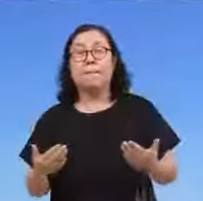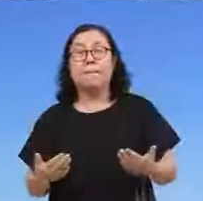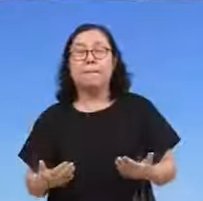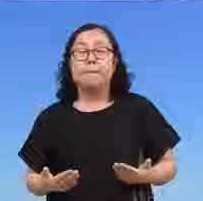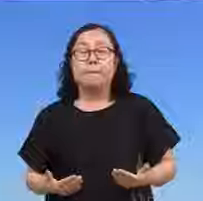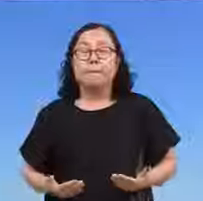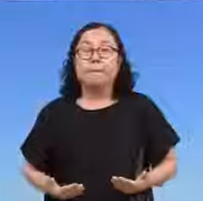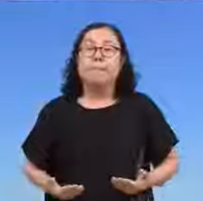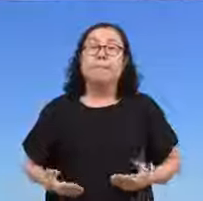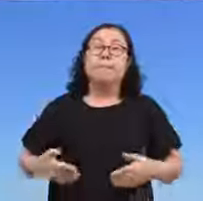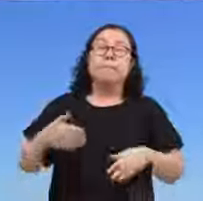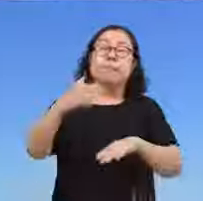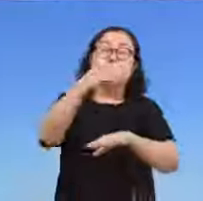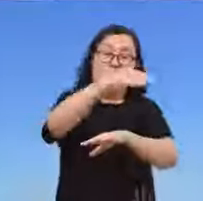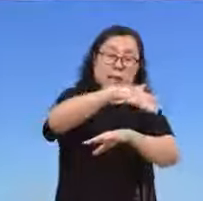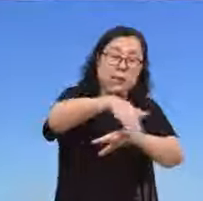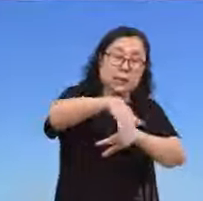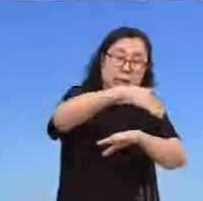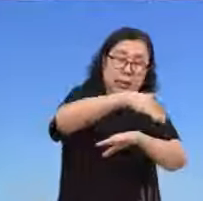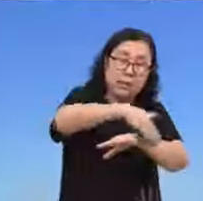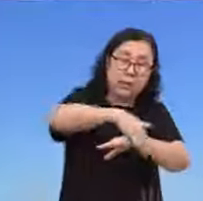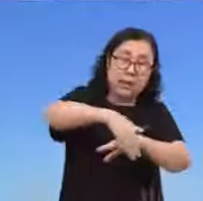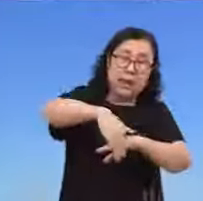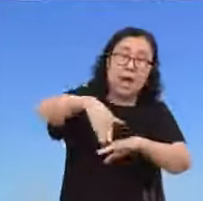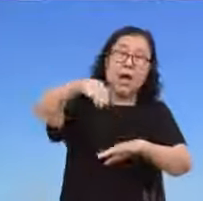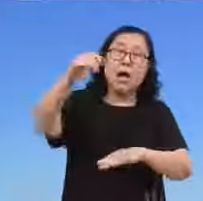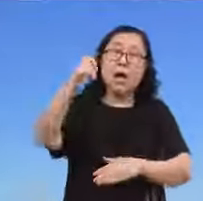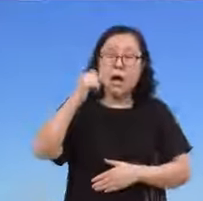청량 못할 은혜로 채우시며